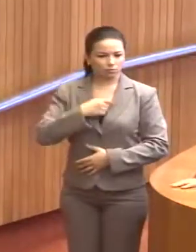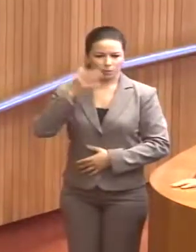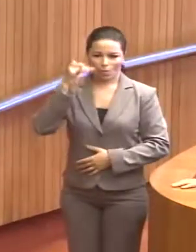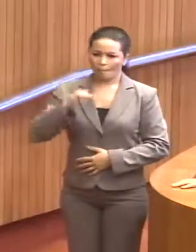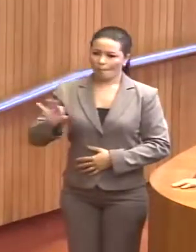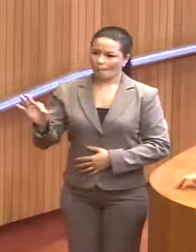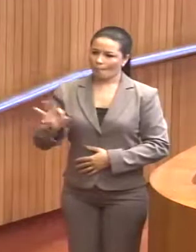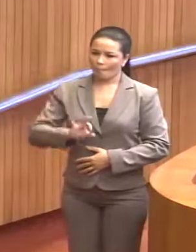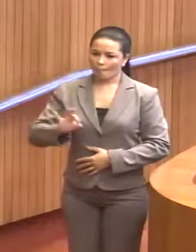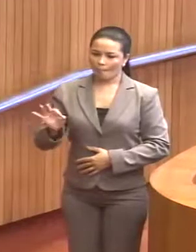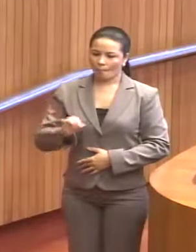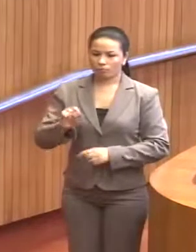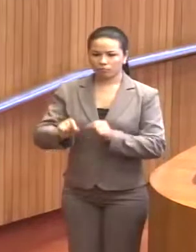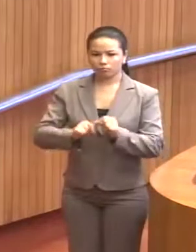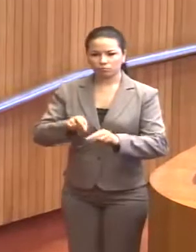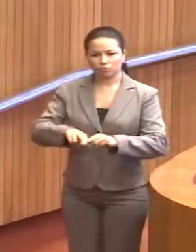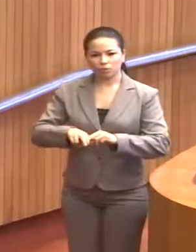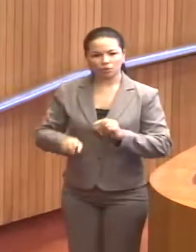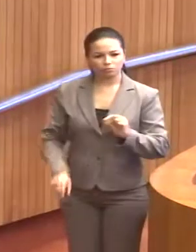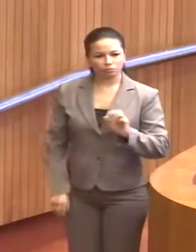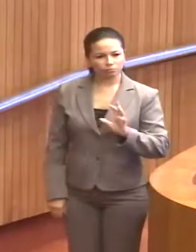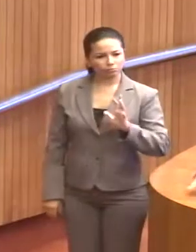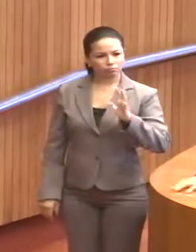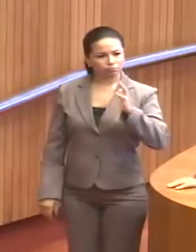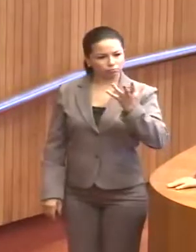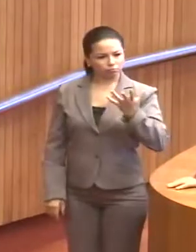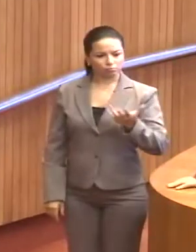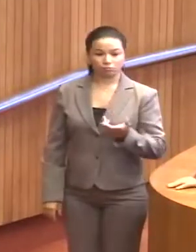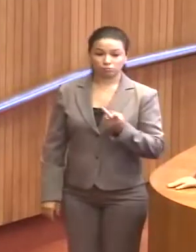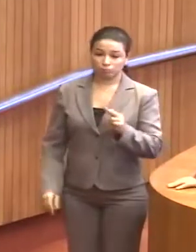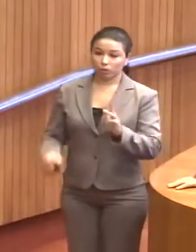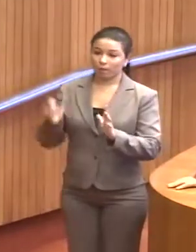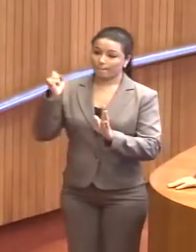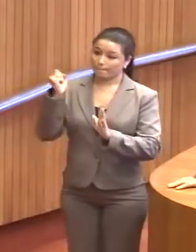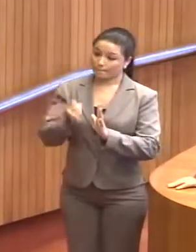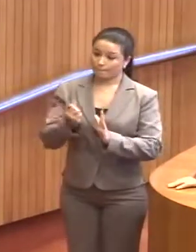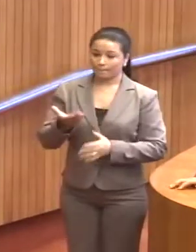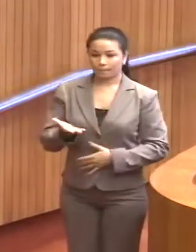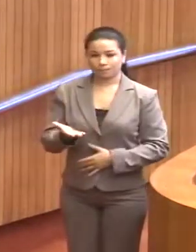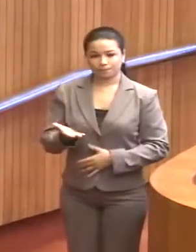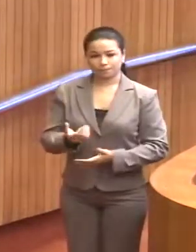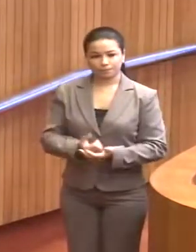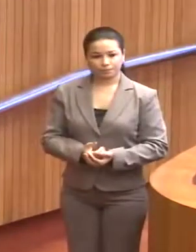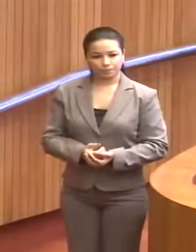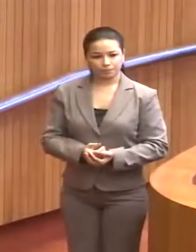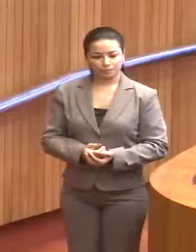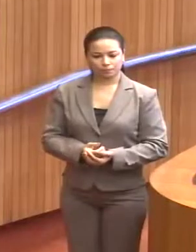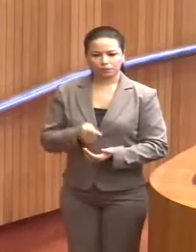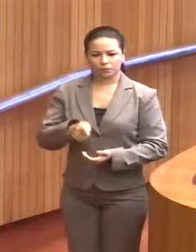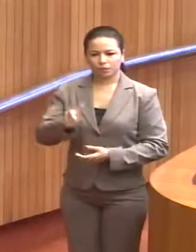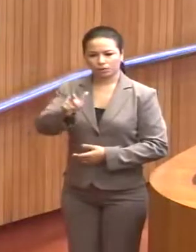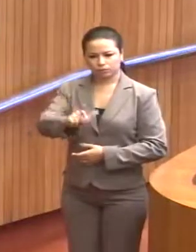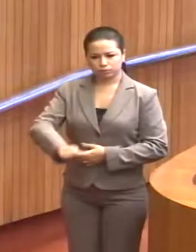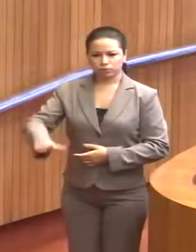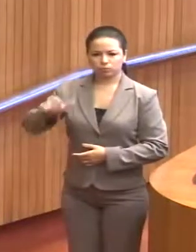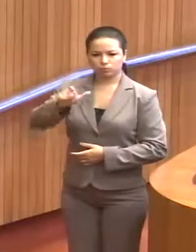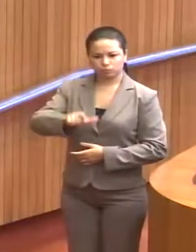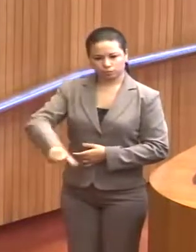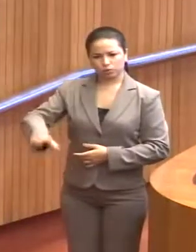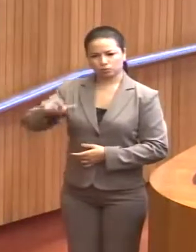sabemos os motivos que levaram à morte de Jeter Joran. E assim tem se